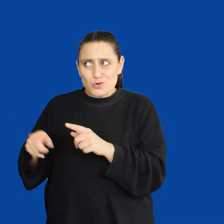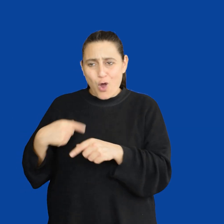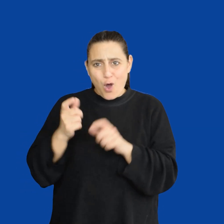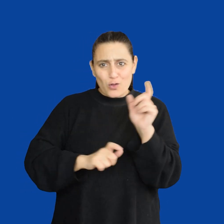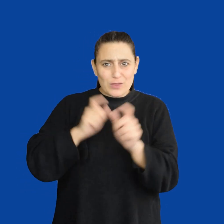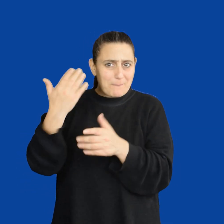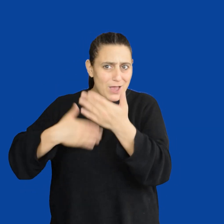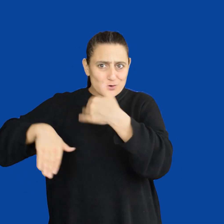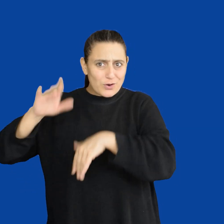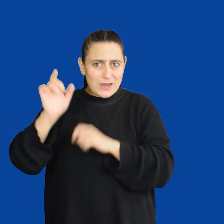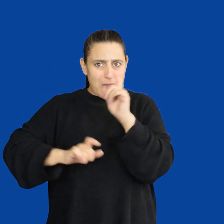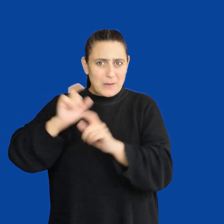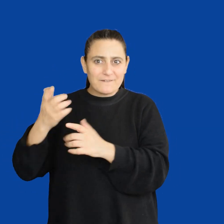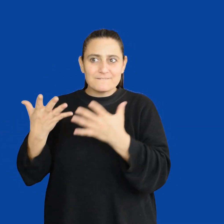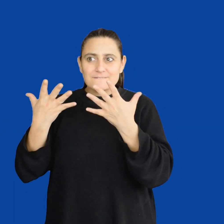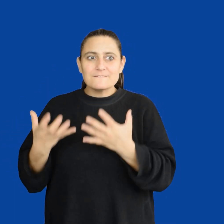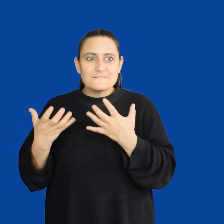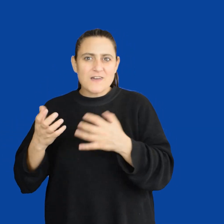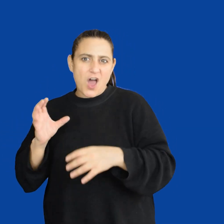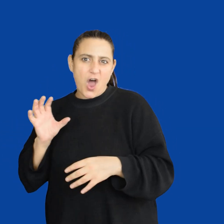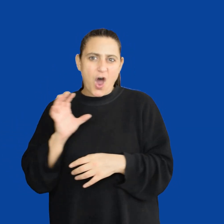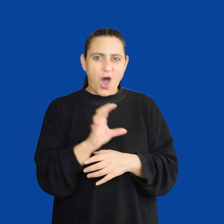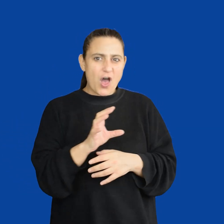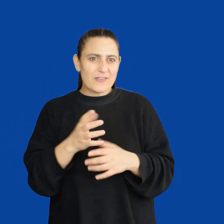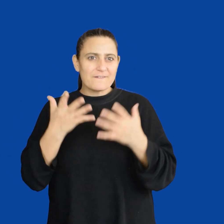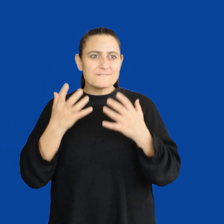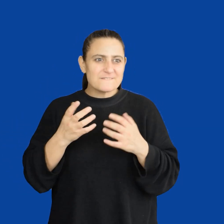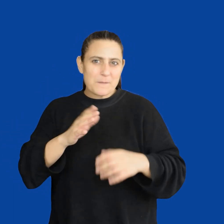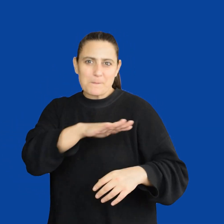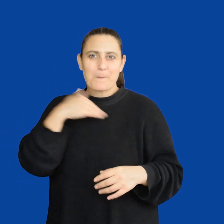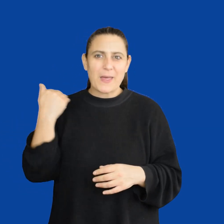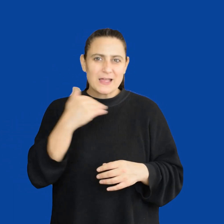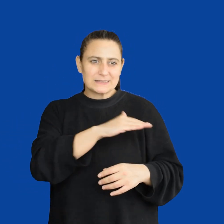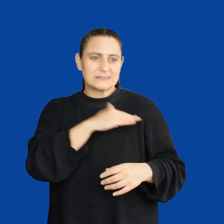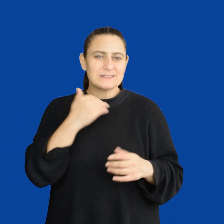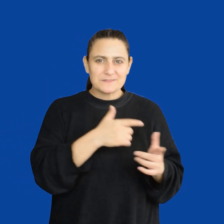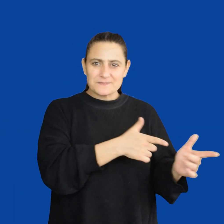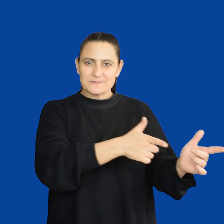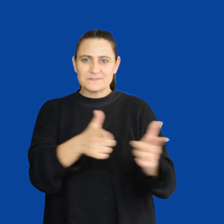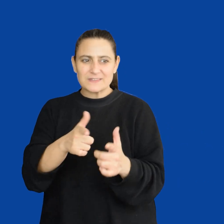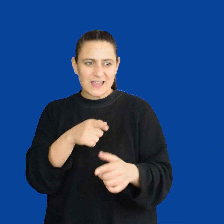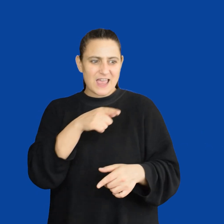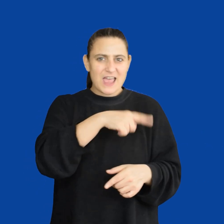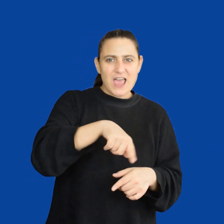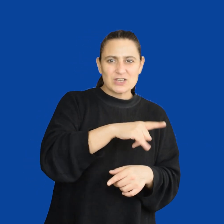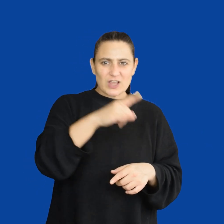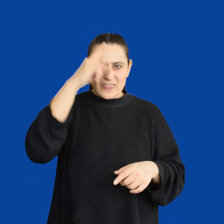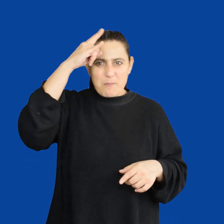Estado y no sería posible sin la complicidad e indiferencia de las mayorías, que exacerbadas claman por la derrota